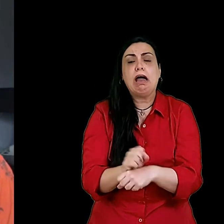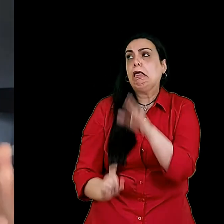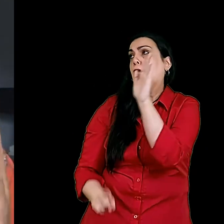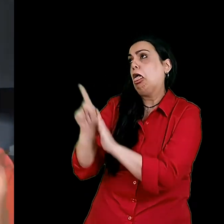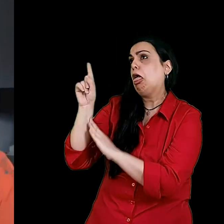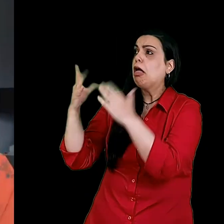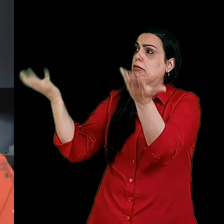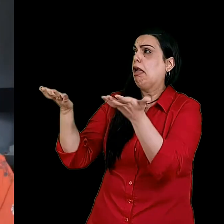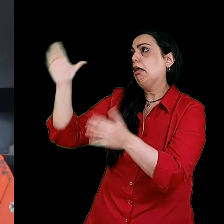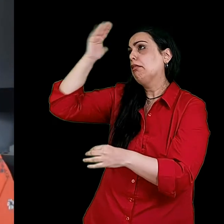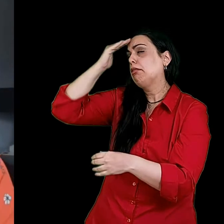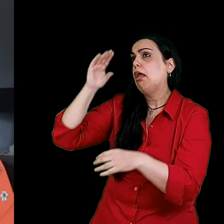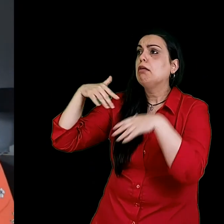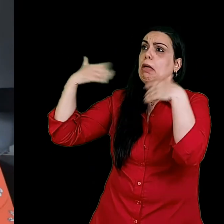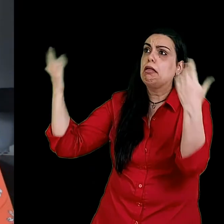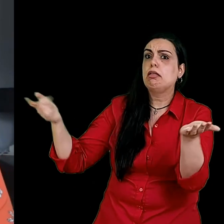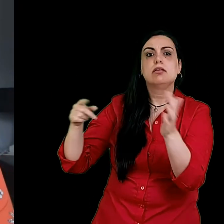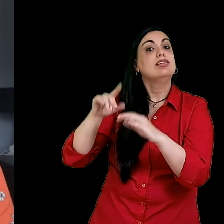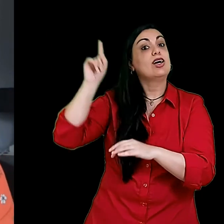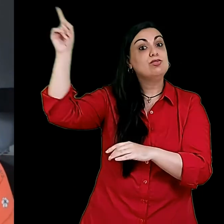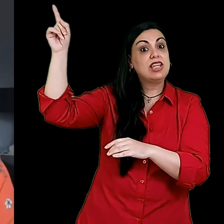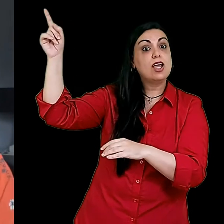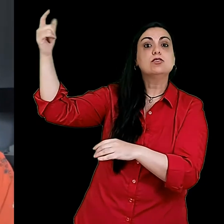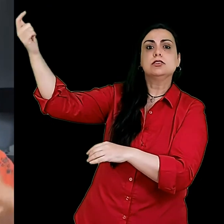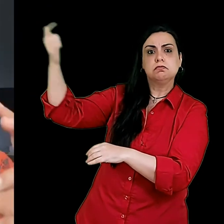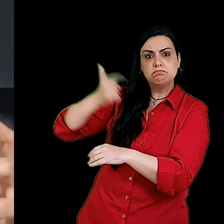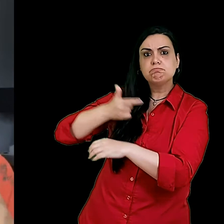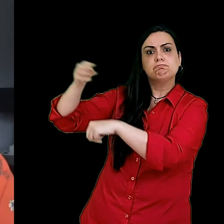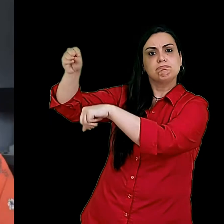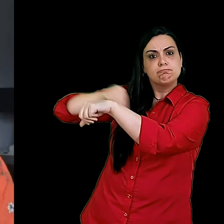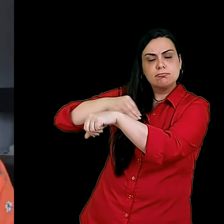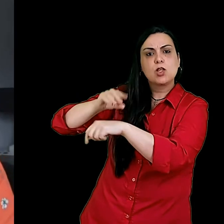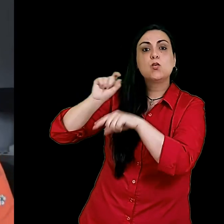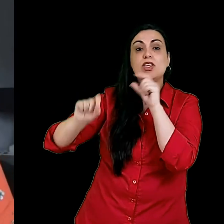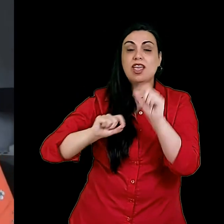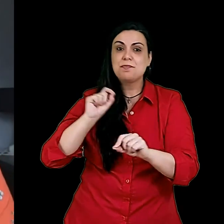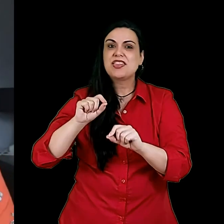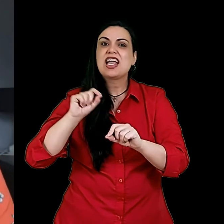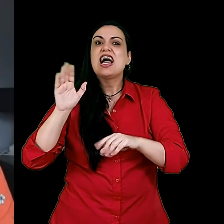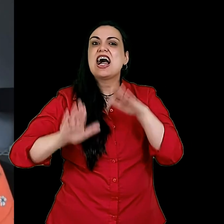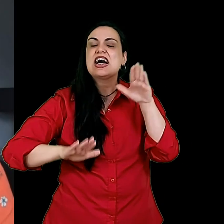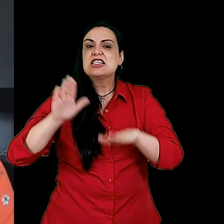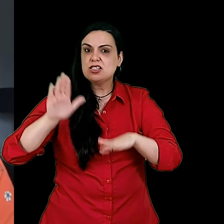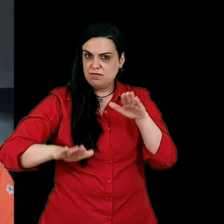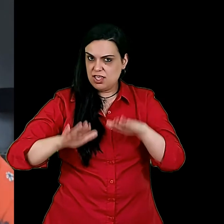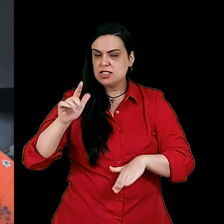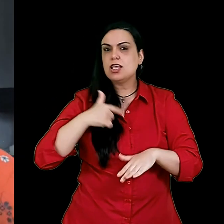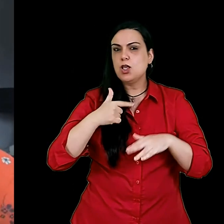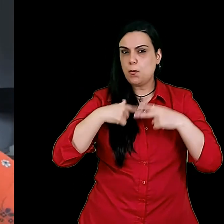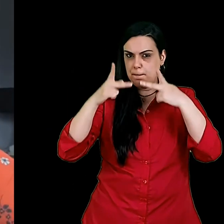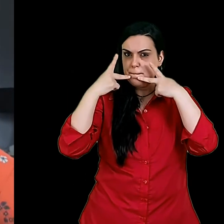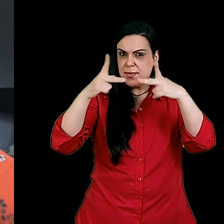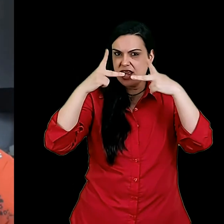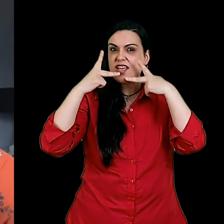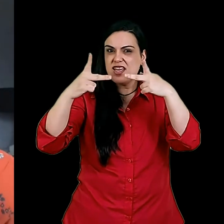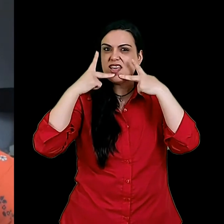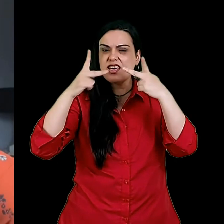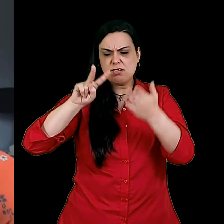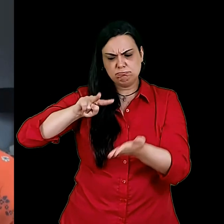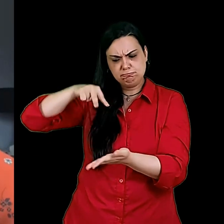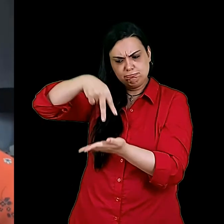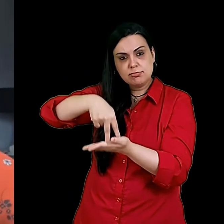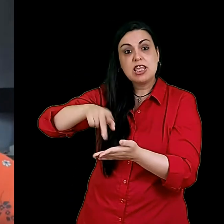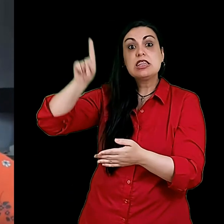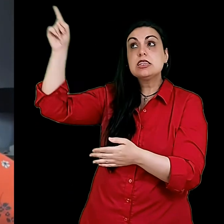processo. Por isso que nós estamos estabelecendo essa frase. Deus, ele me orienta a essa frase já há algum tempo. Ele diz, olha minha filha, porque às vezes na hora que eu